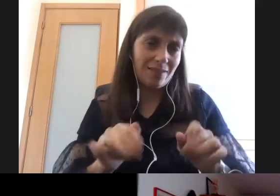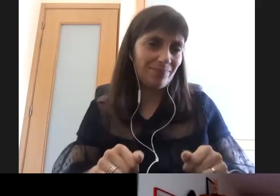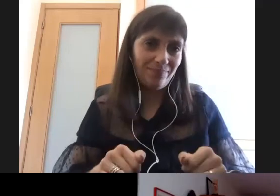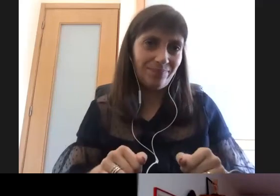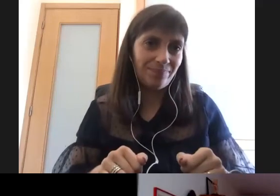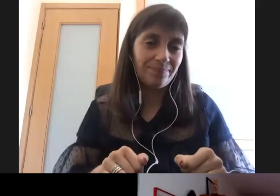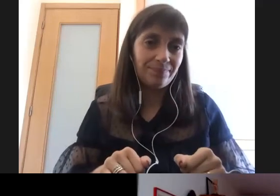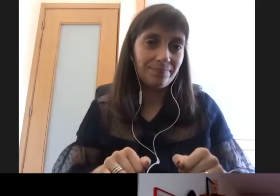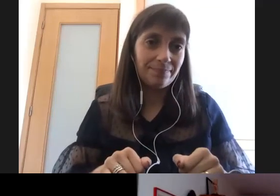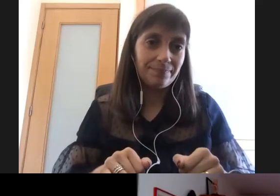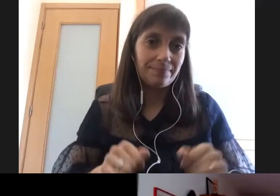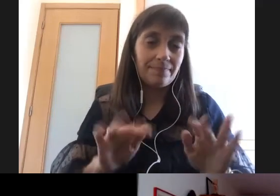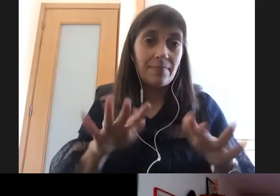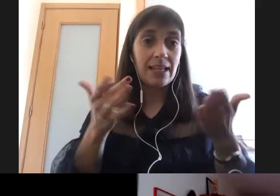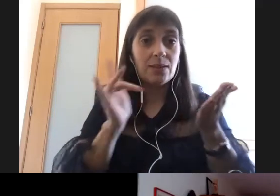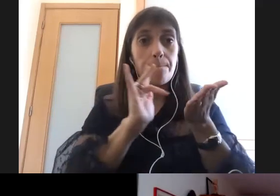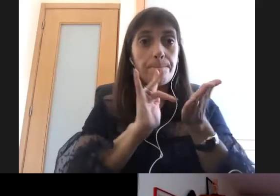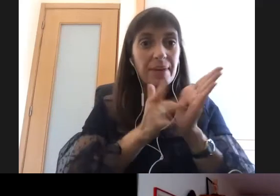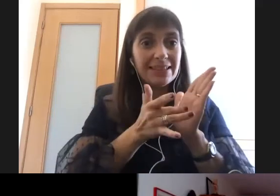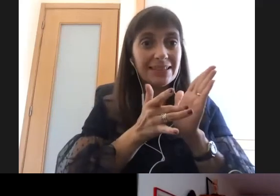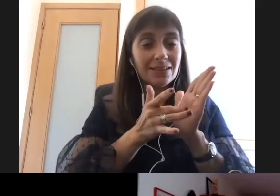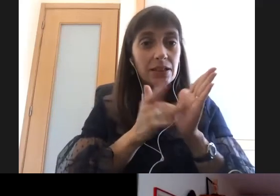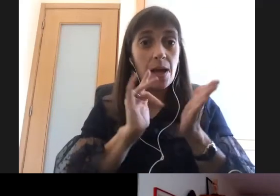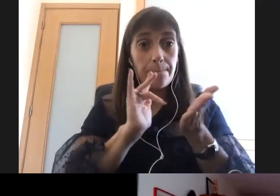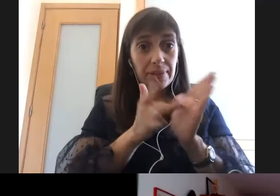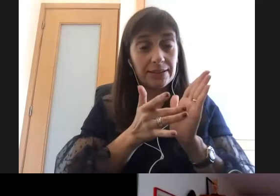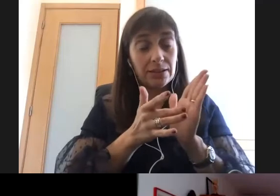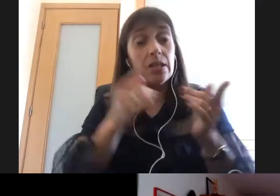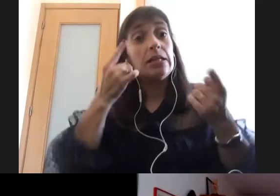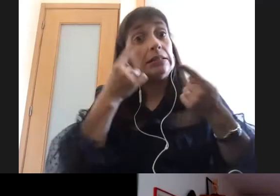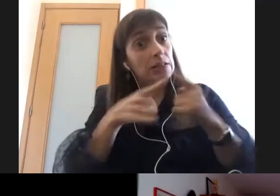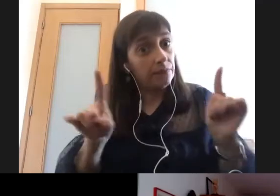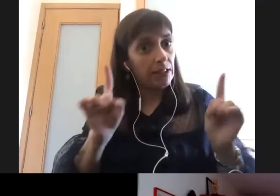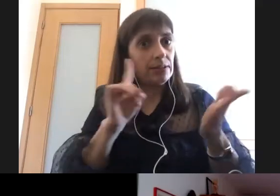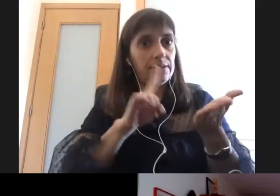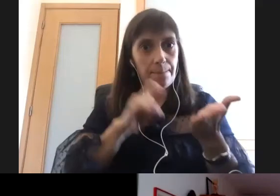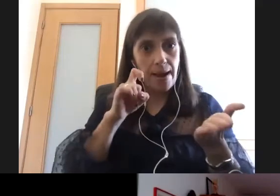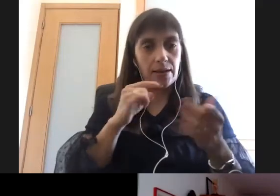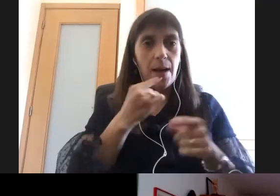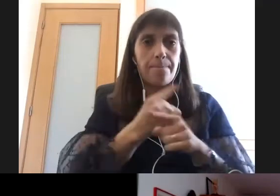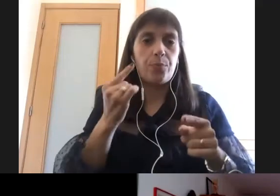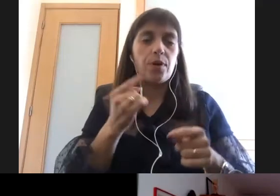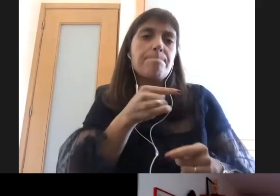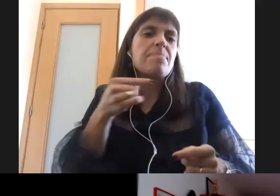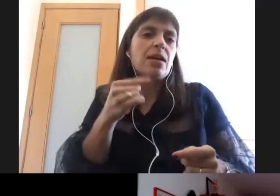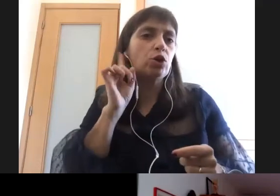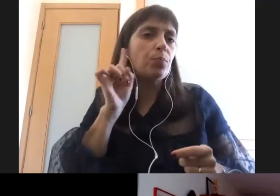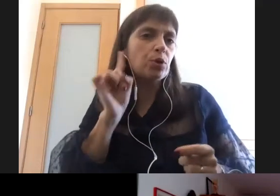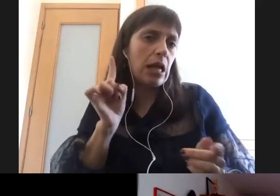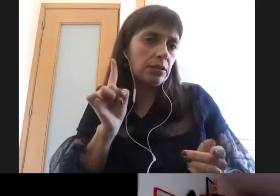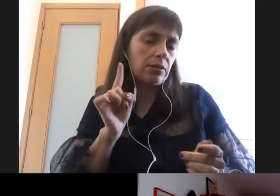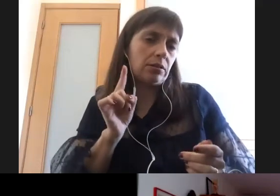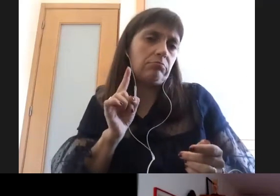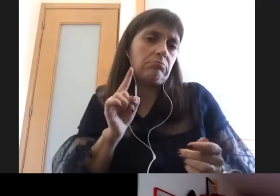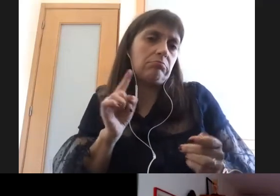E o Brasil era importante, diferentemente dos Estados Unidos, que não tinha tanta importância econômica para o Império Britânico,